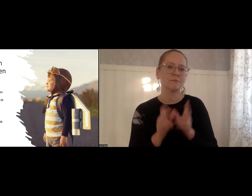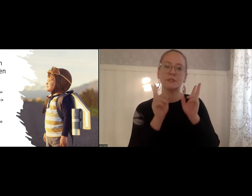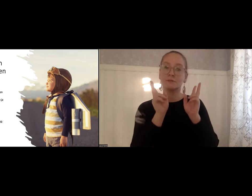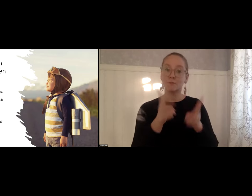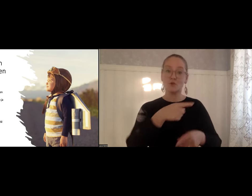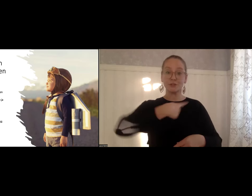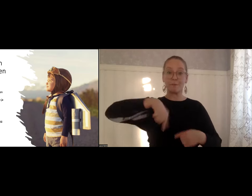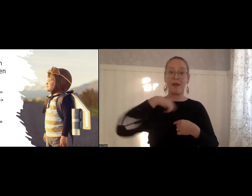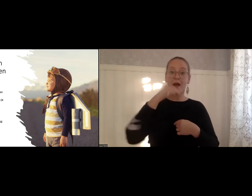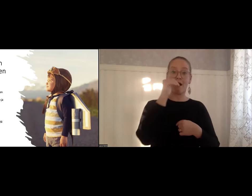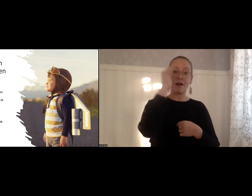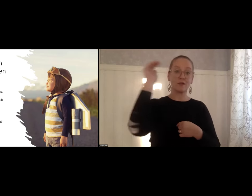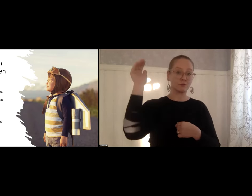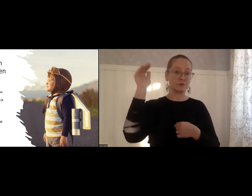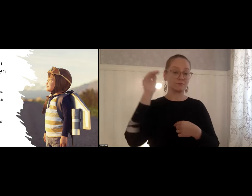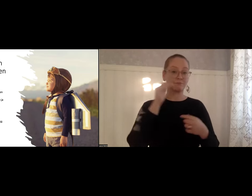kieltä.